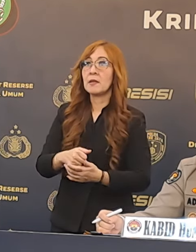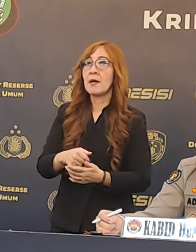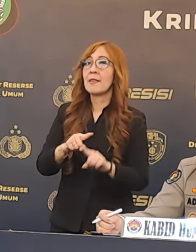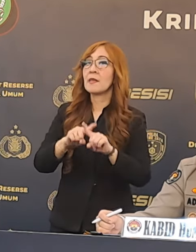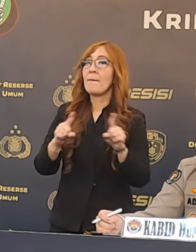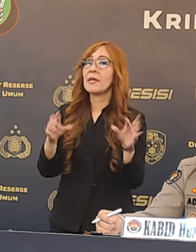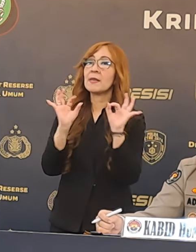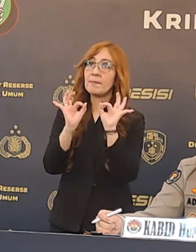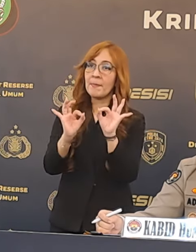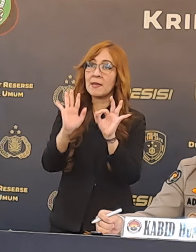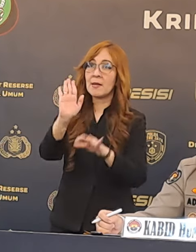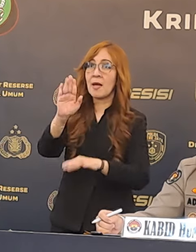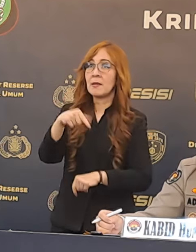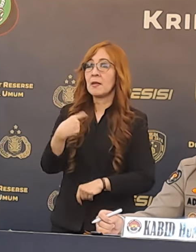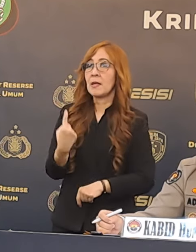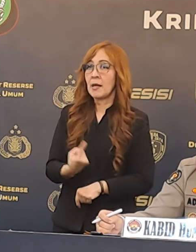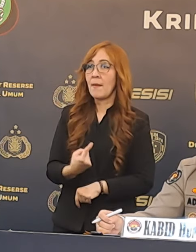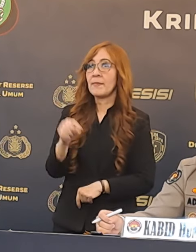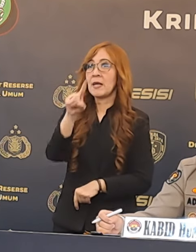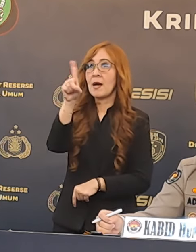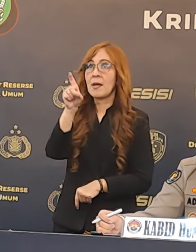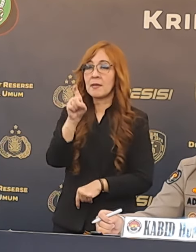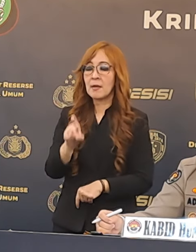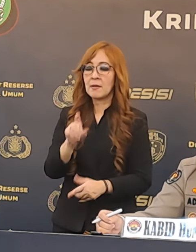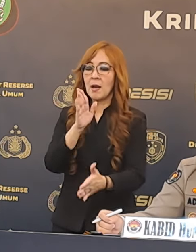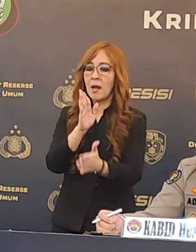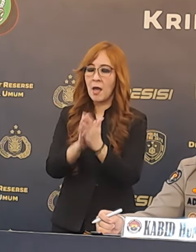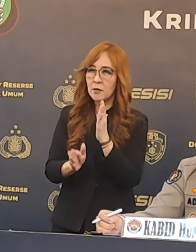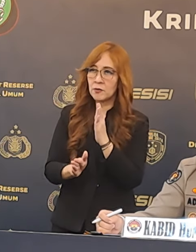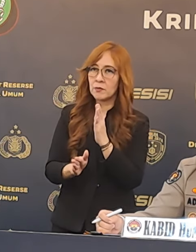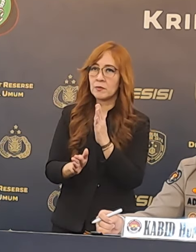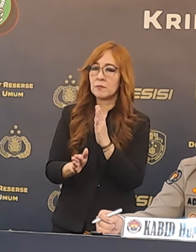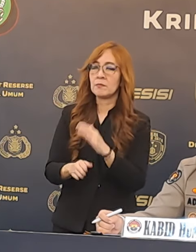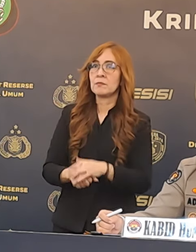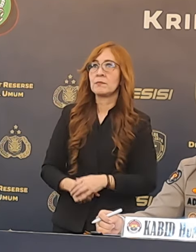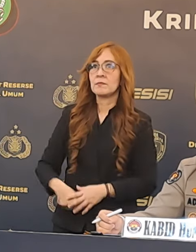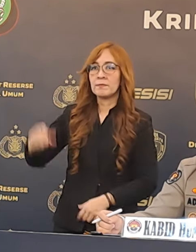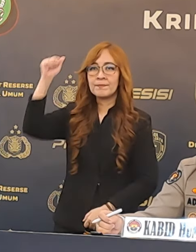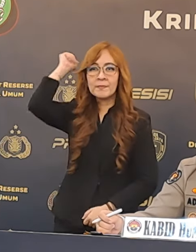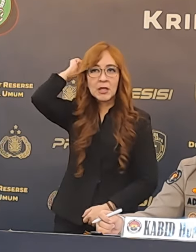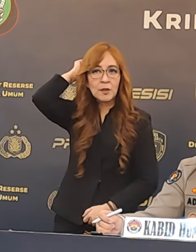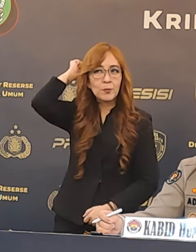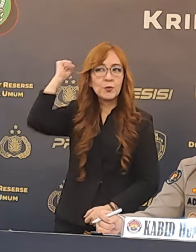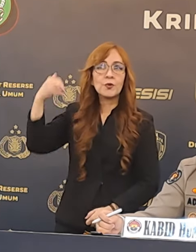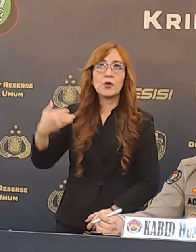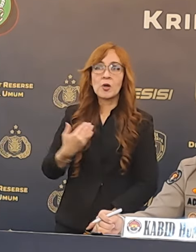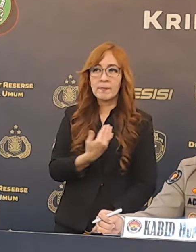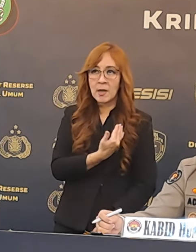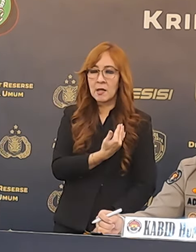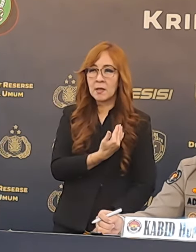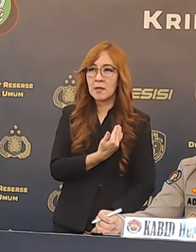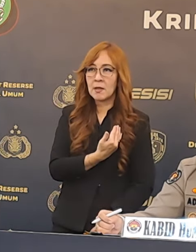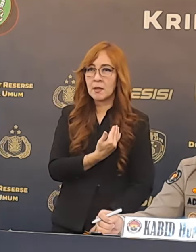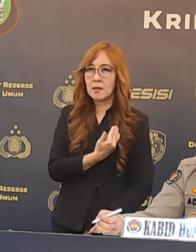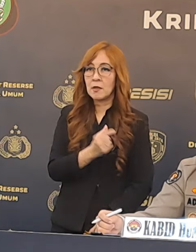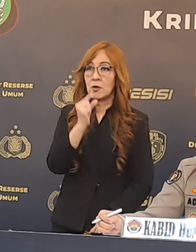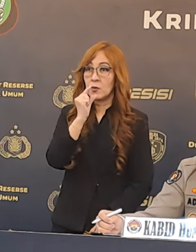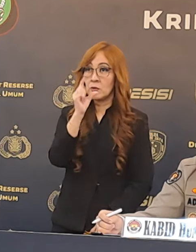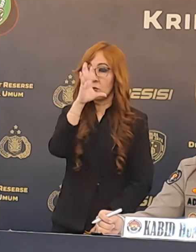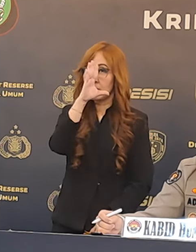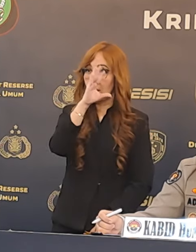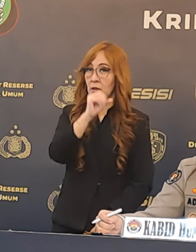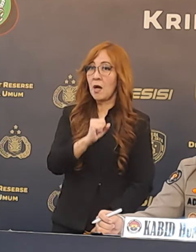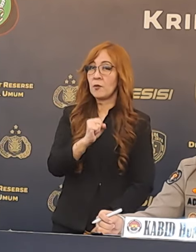tepatnya nanti akan kami konfirmasikan lanjut kepada ibu korban nantinya untuk lebih